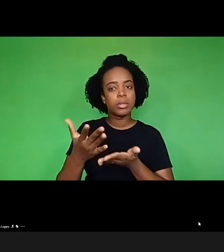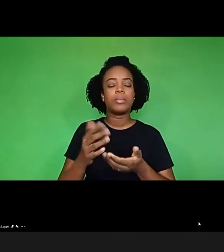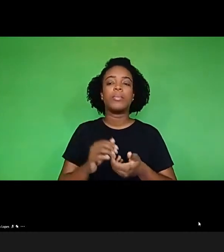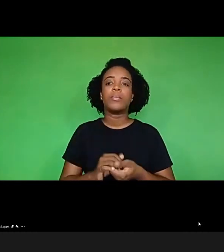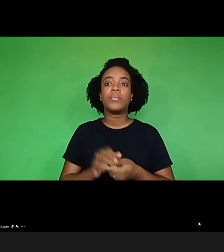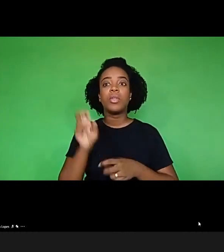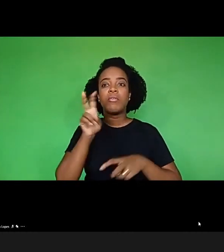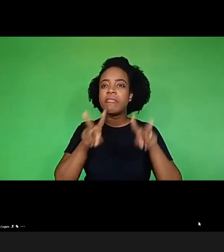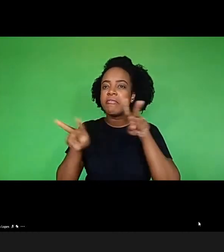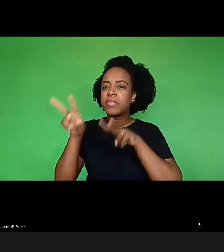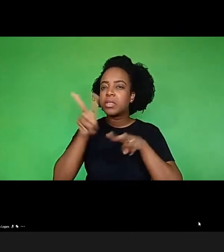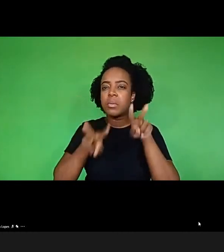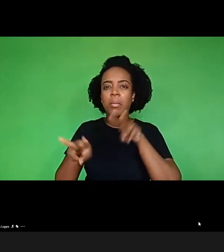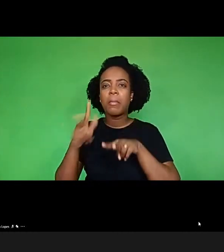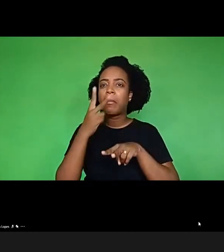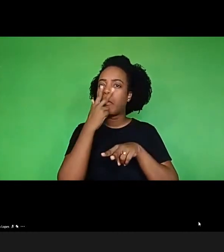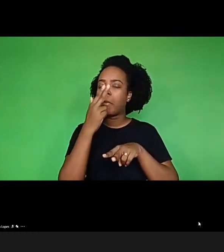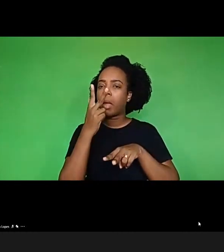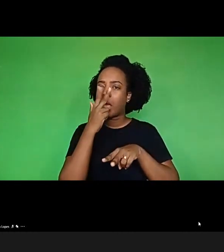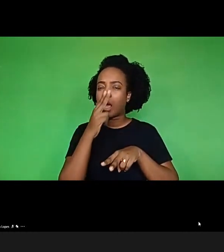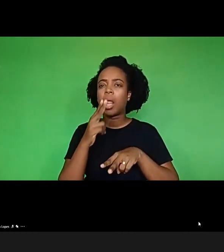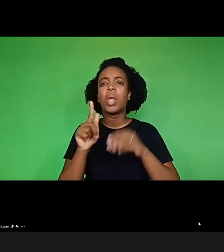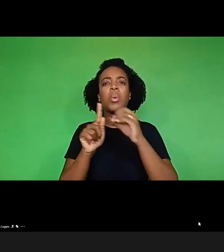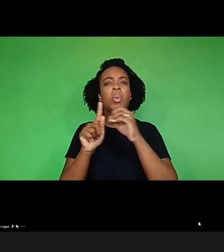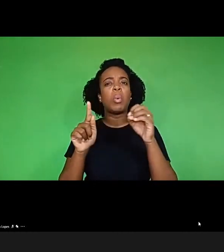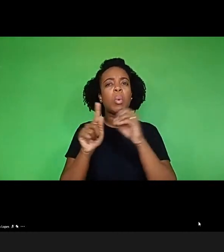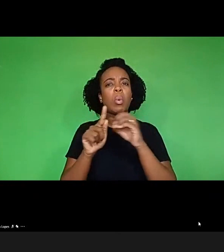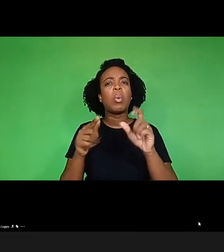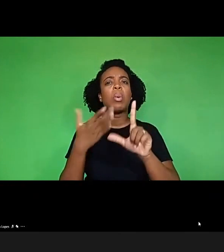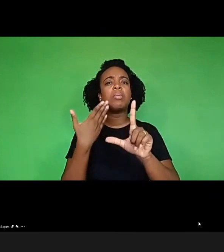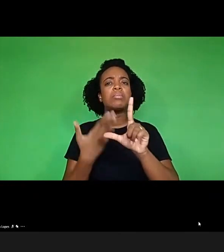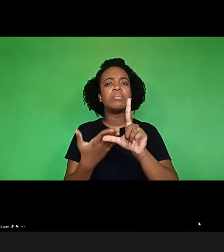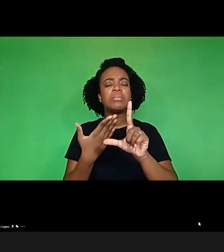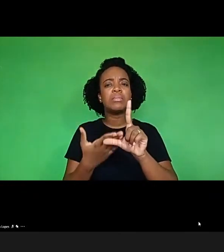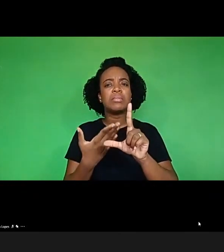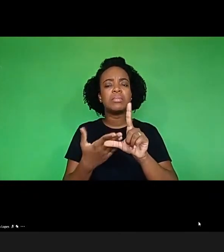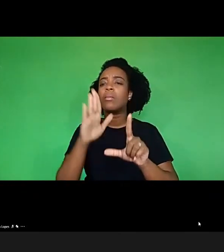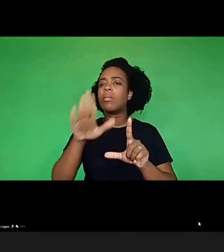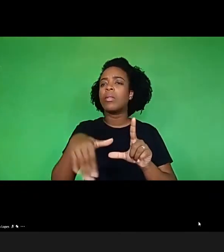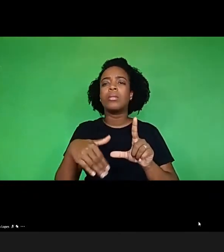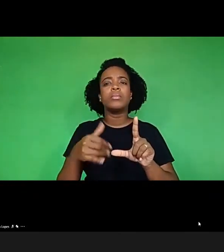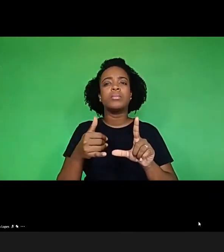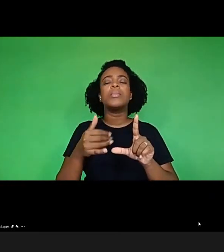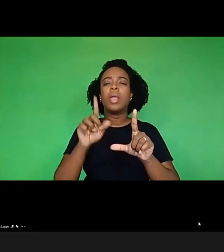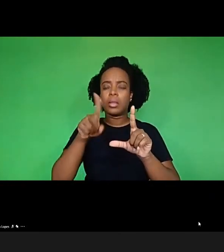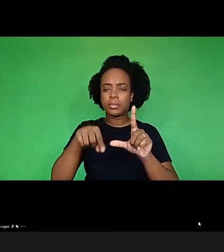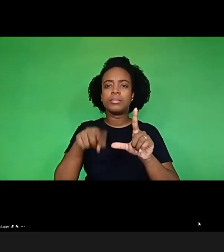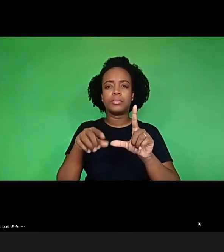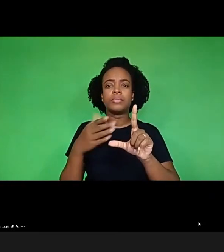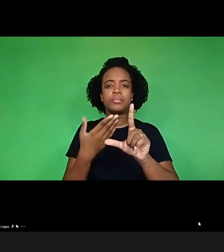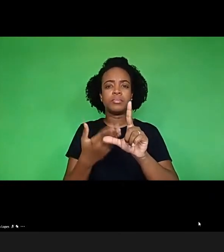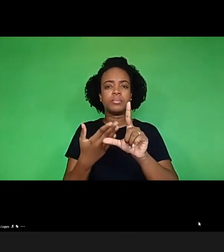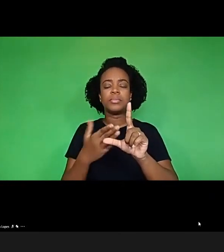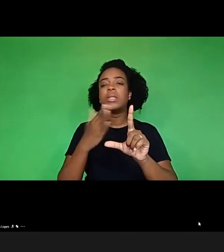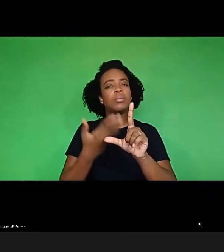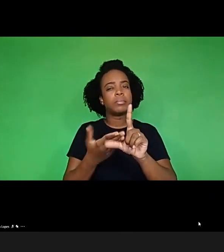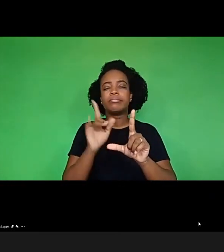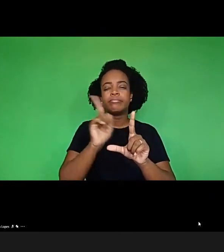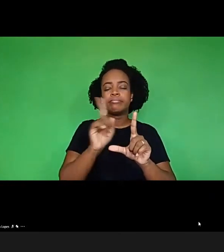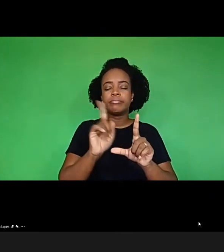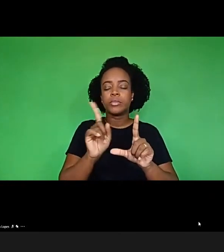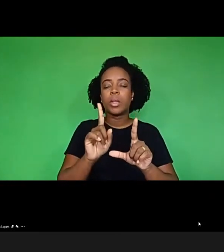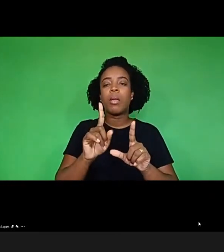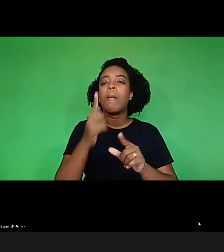o Google Meeting. São ferramentas que são mais fáceis de acessar. Por quê? Porque a gente só vai passar um link para